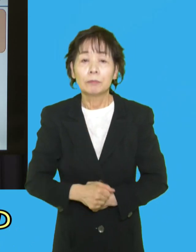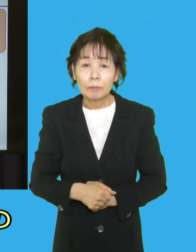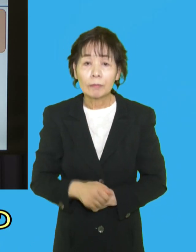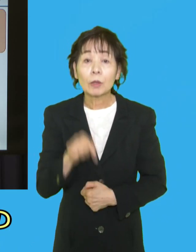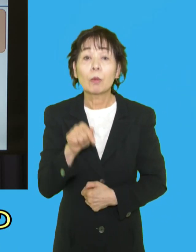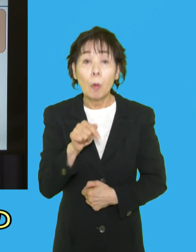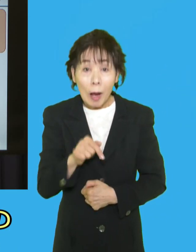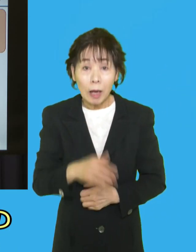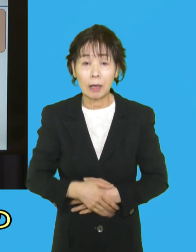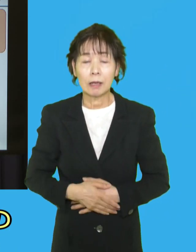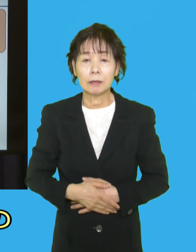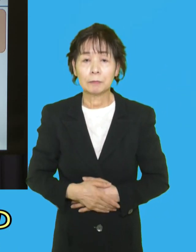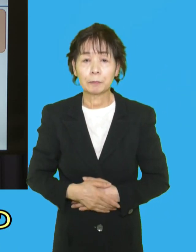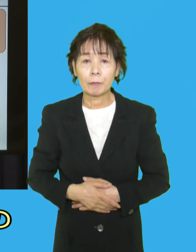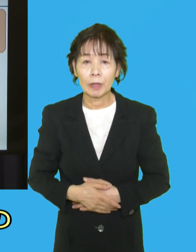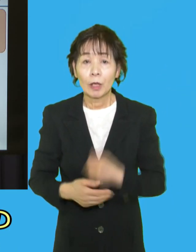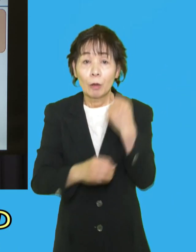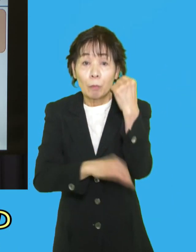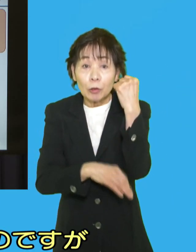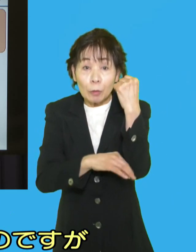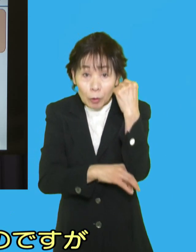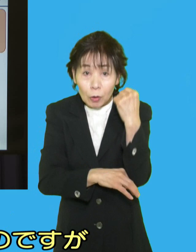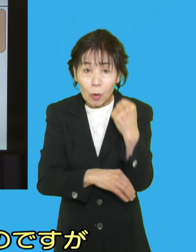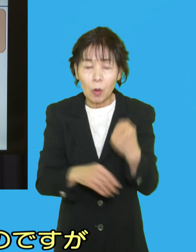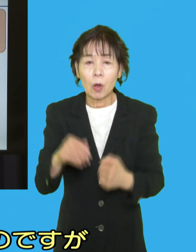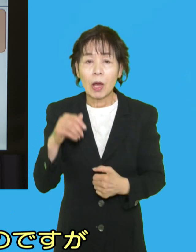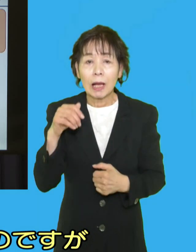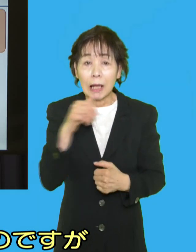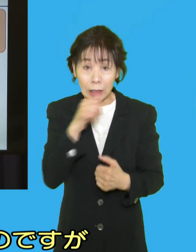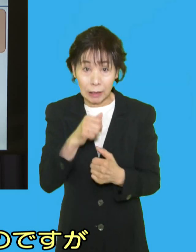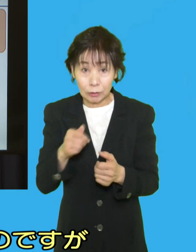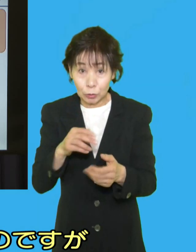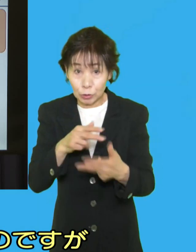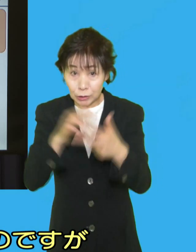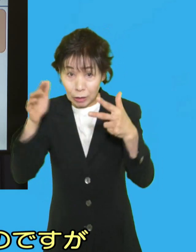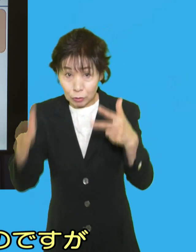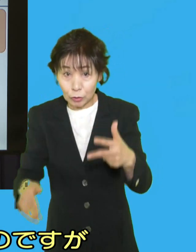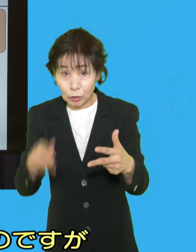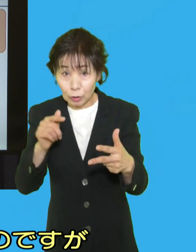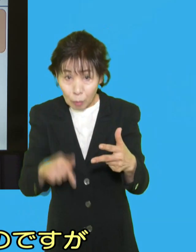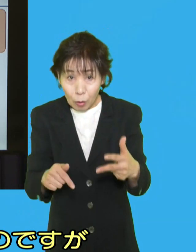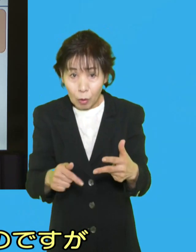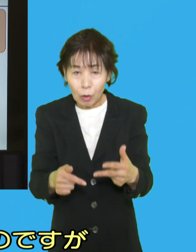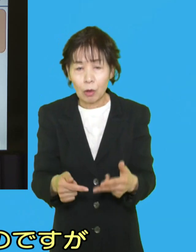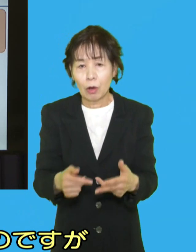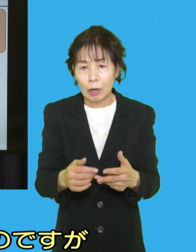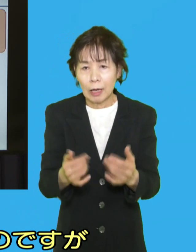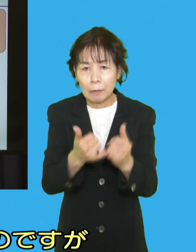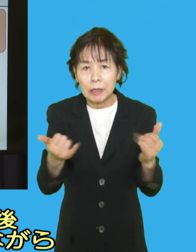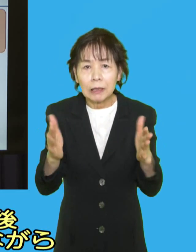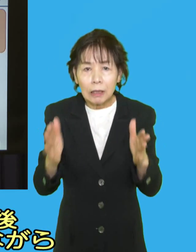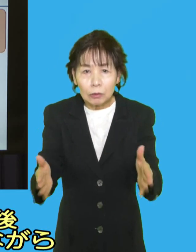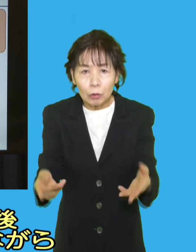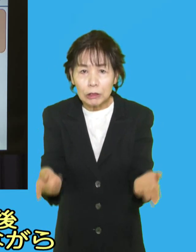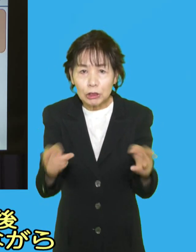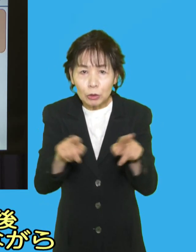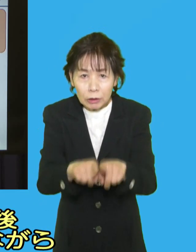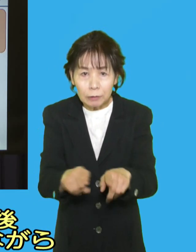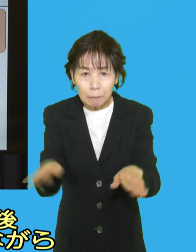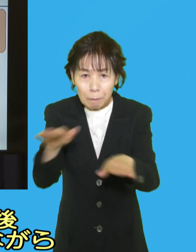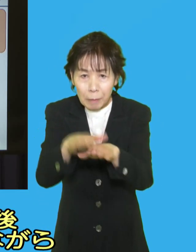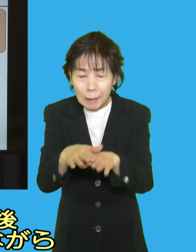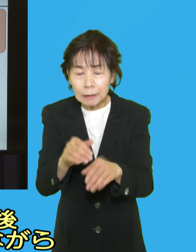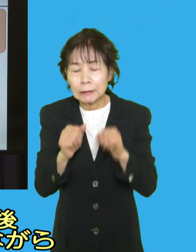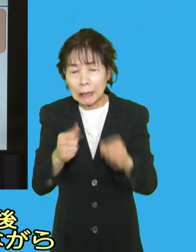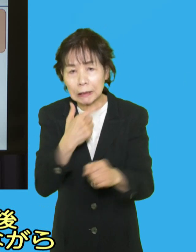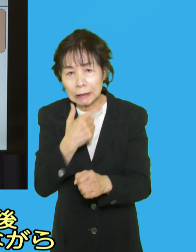ここは、まあ、もともとガイダンス施設も、その民間と複合施設のことはできなかったのかなというふうに思うんですが、まあ、